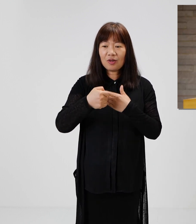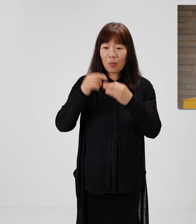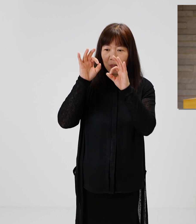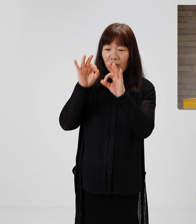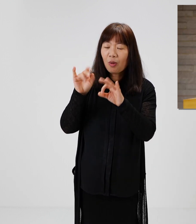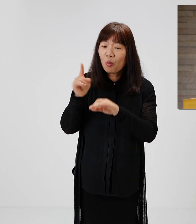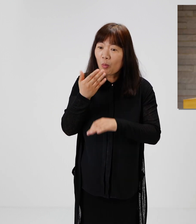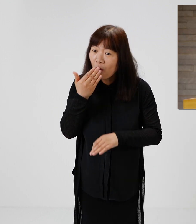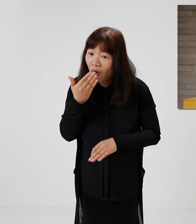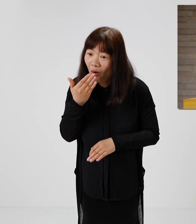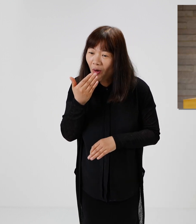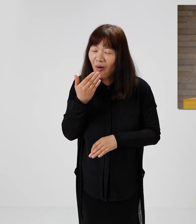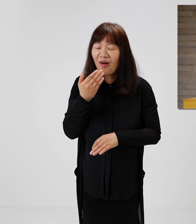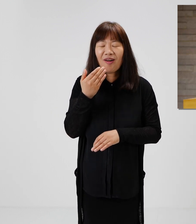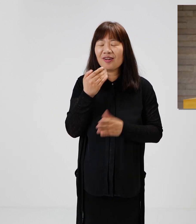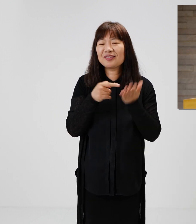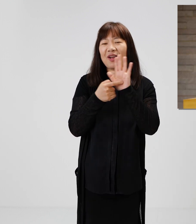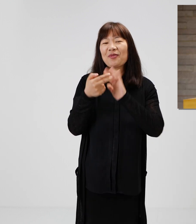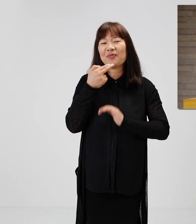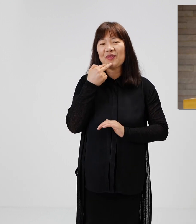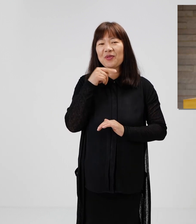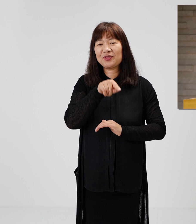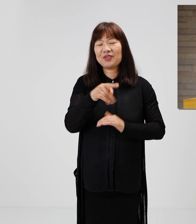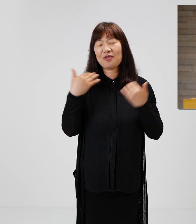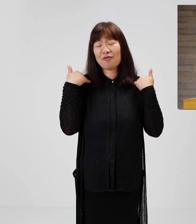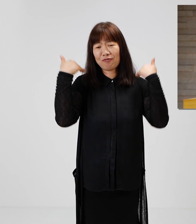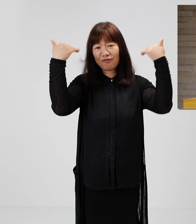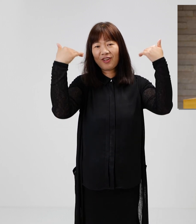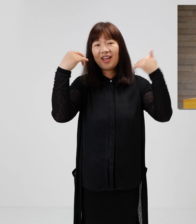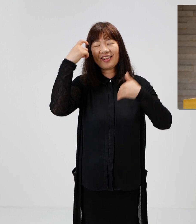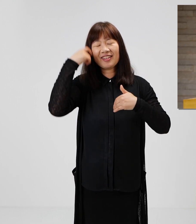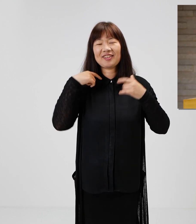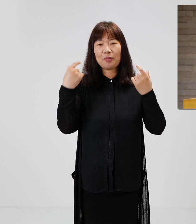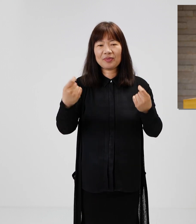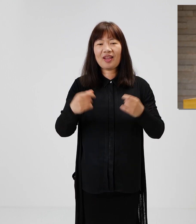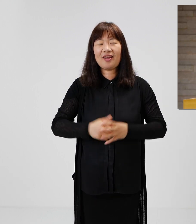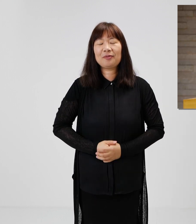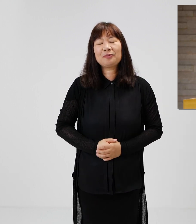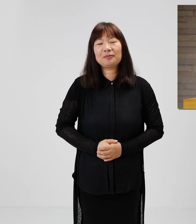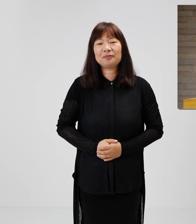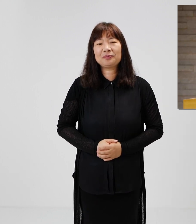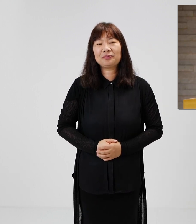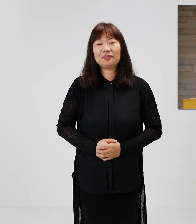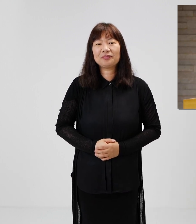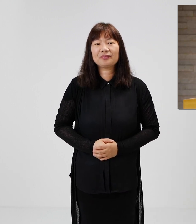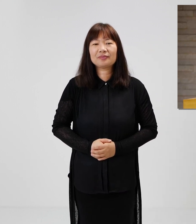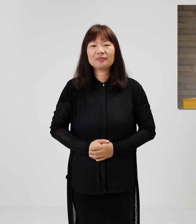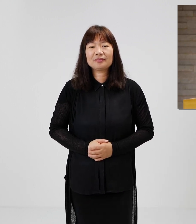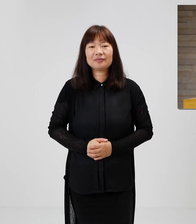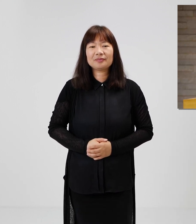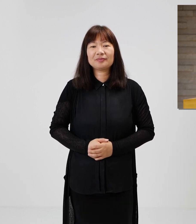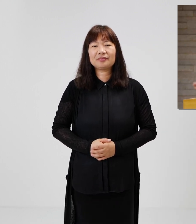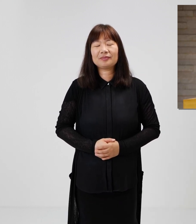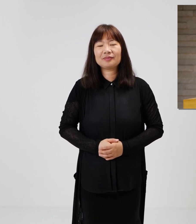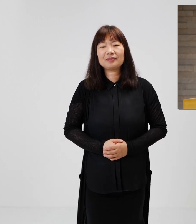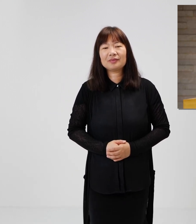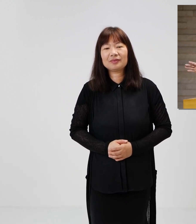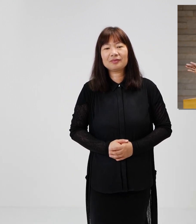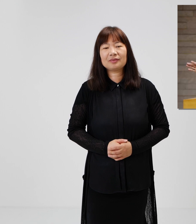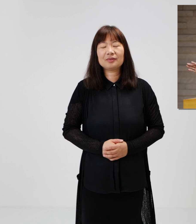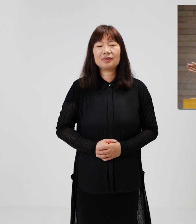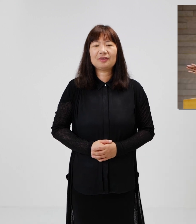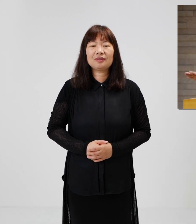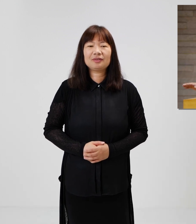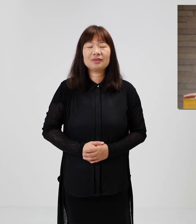나죠. 그게 성숙한 거 아니에요. 그죠? 짜장면 먹은 티 내는 게 아니라 그